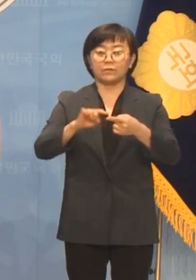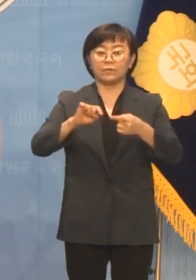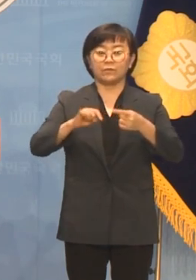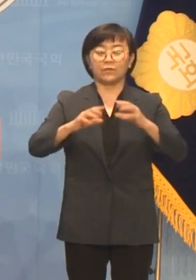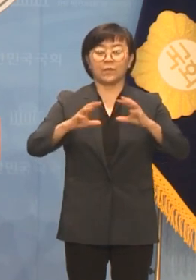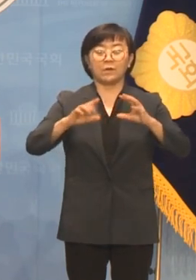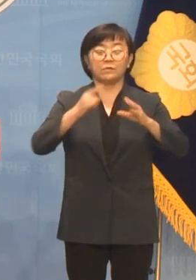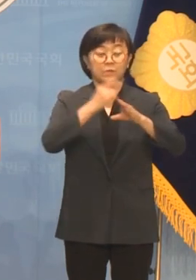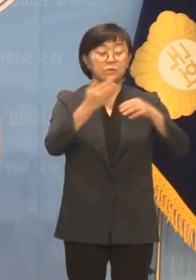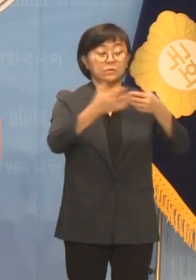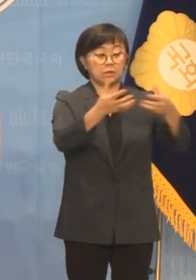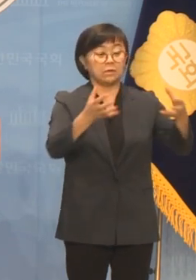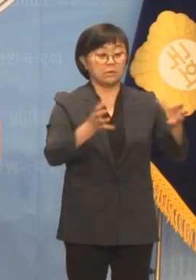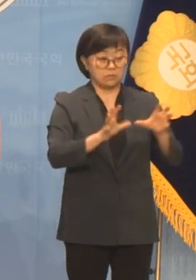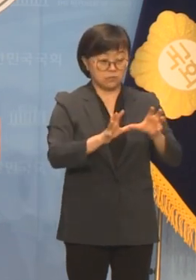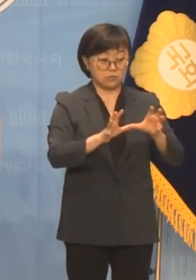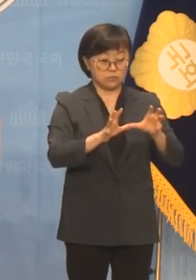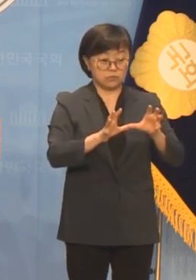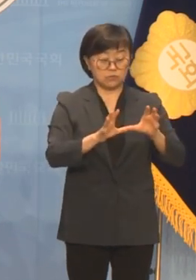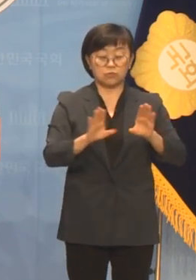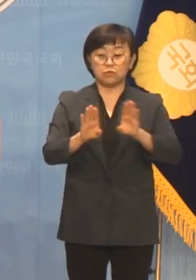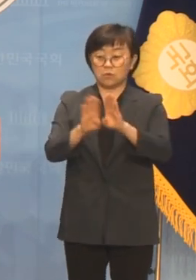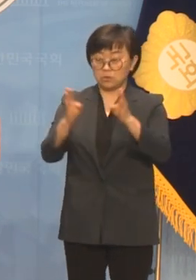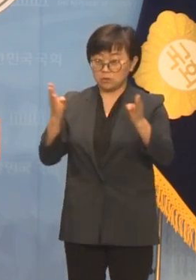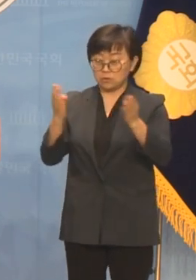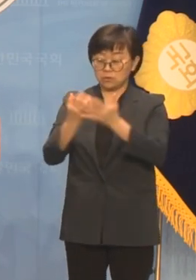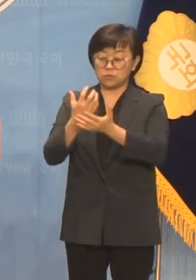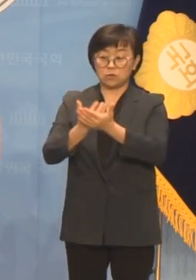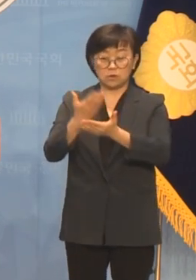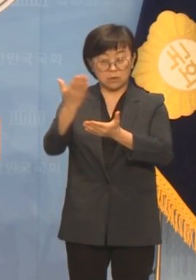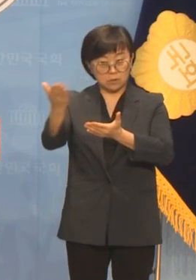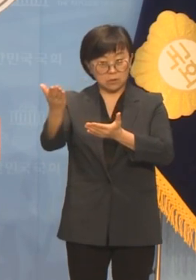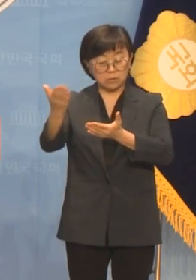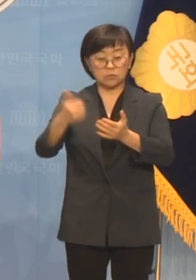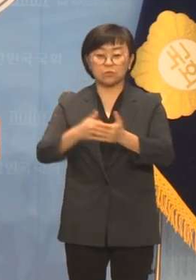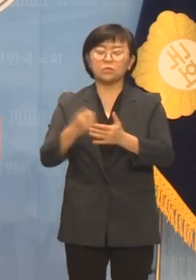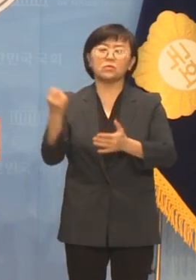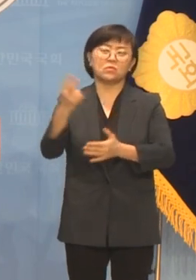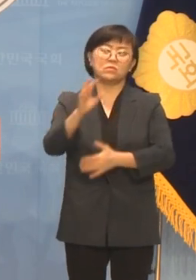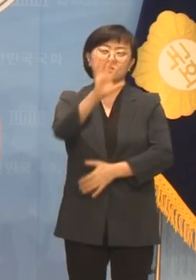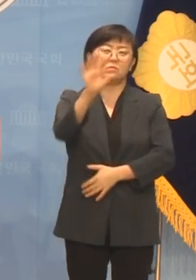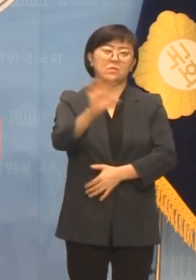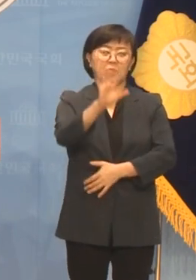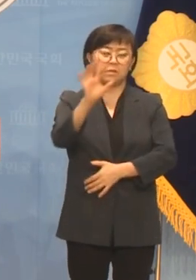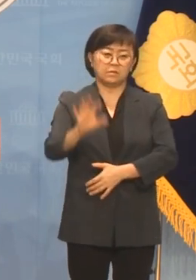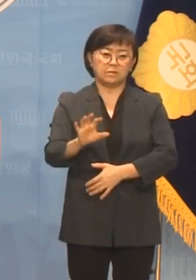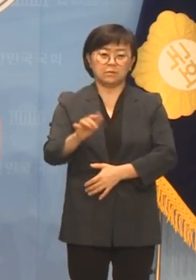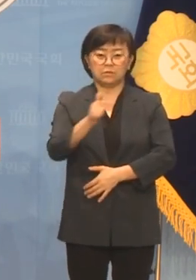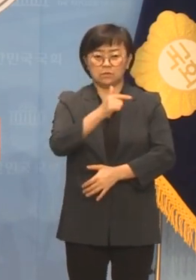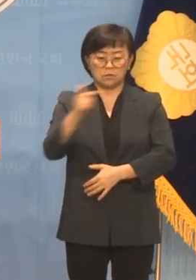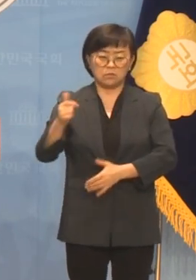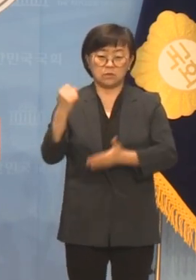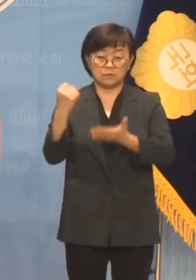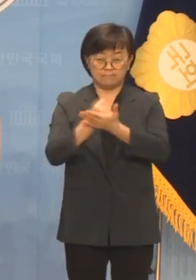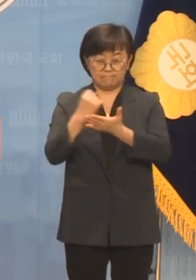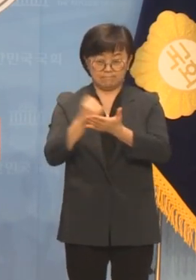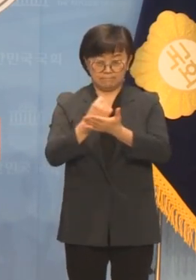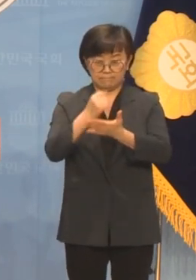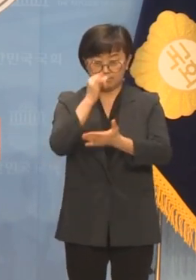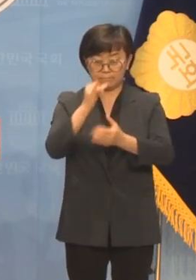단독으로라도 소집을 위한 소집 요구서를 제출할까 하다가 그런 무용한 일을 또 반복하는 것 자체가 너무